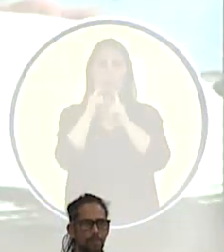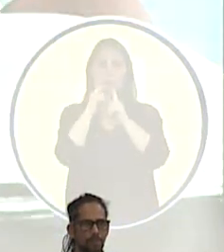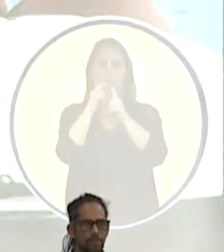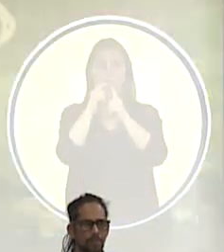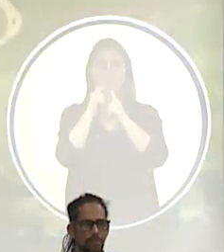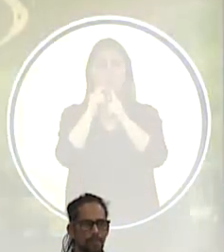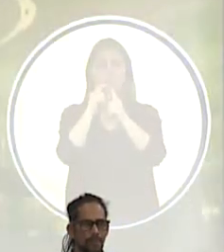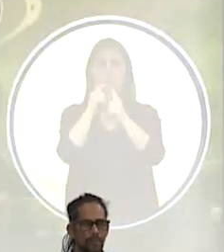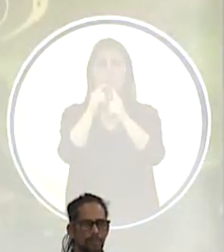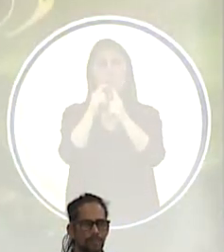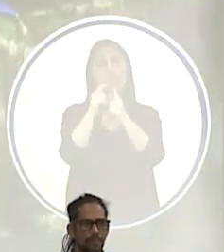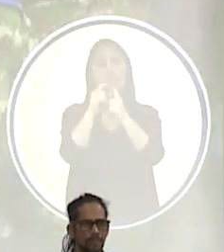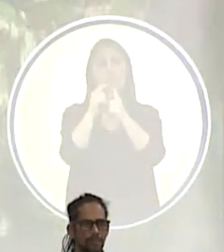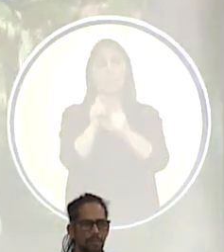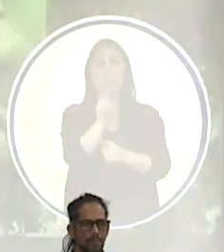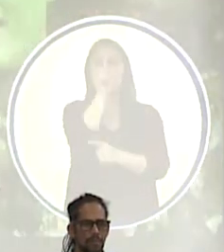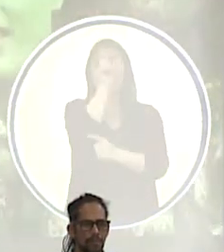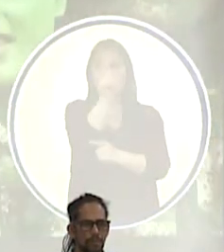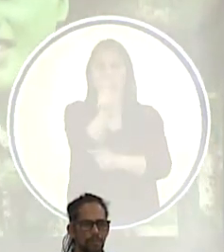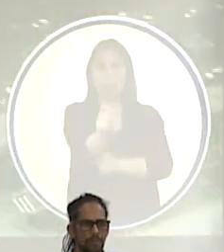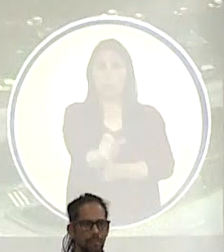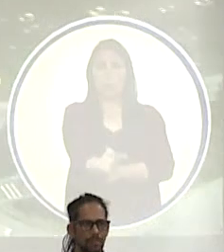la flor